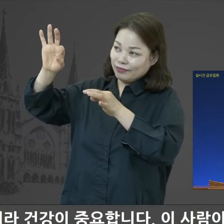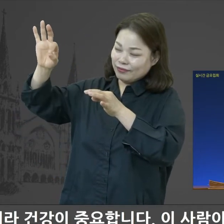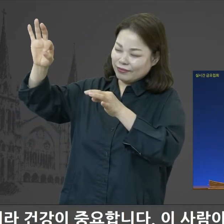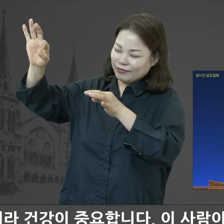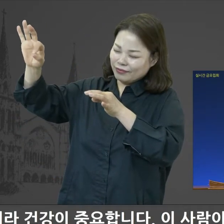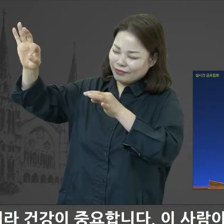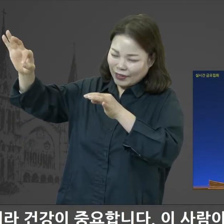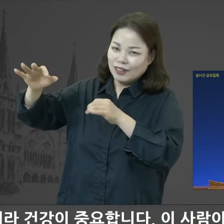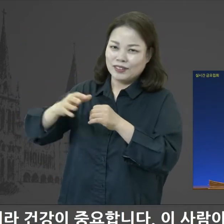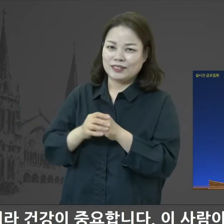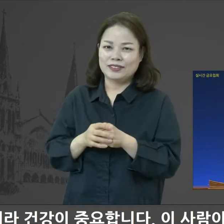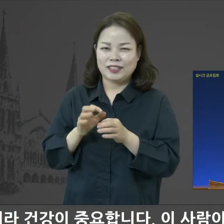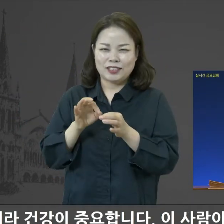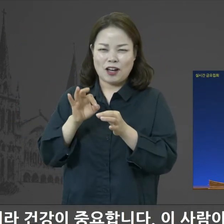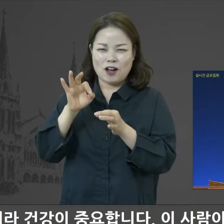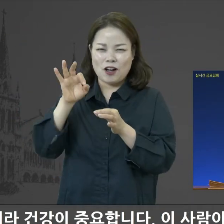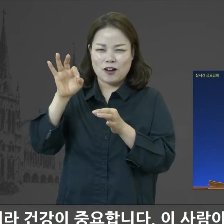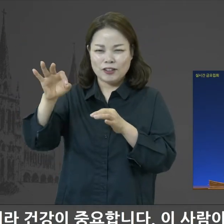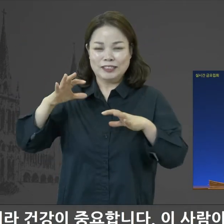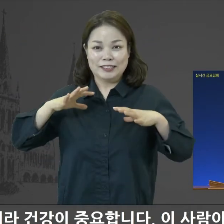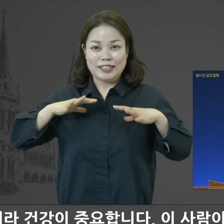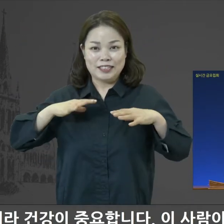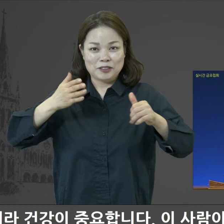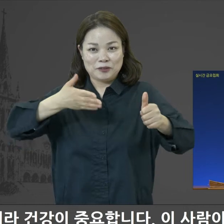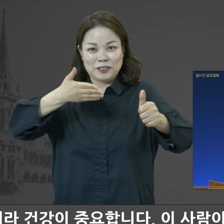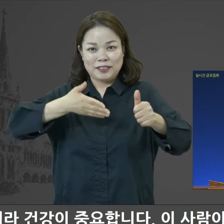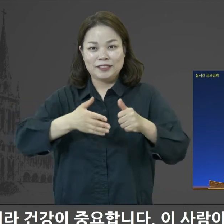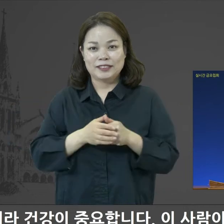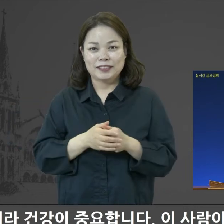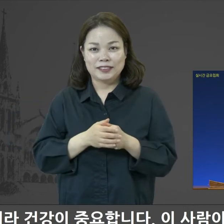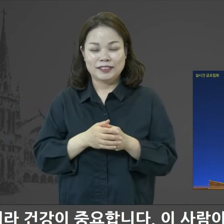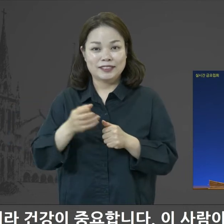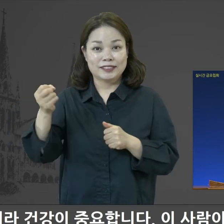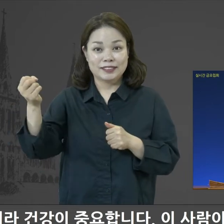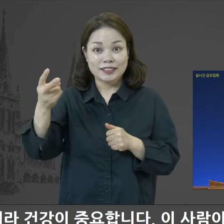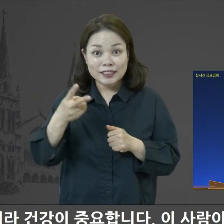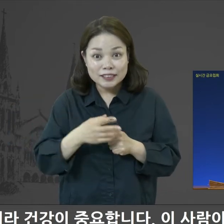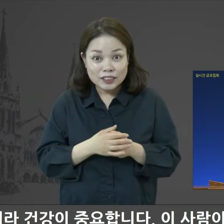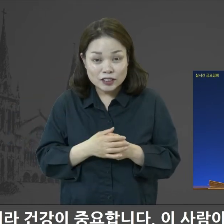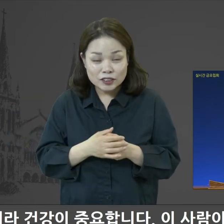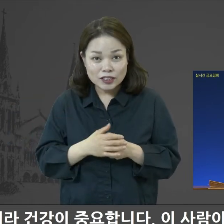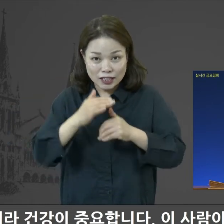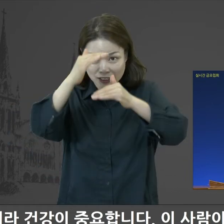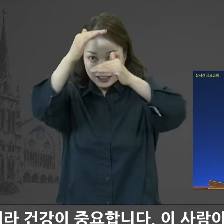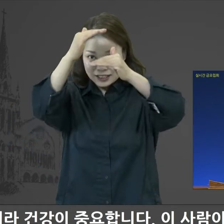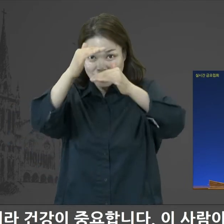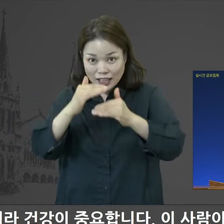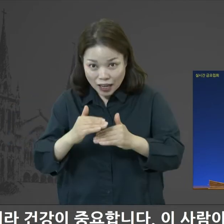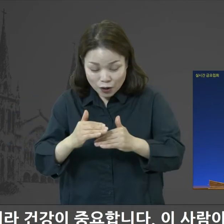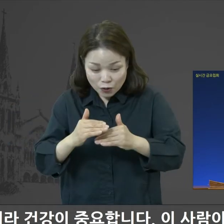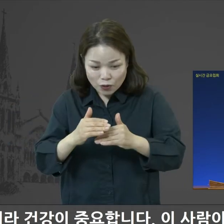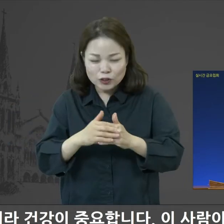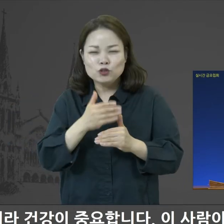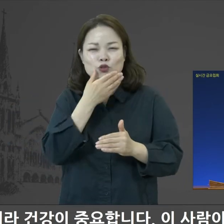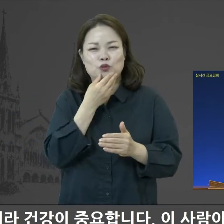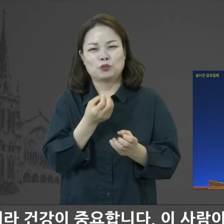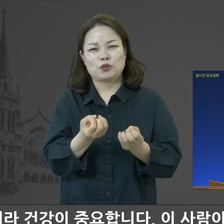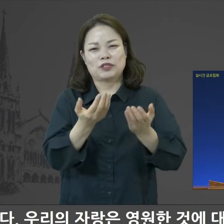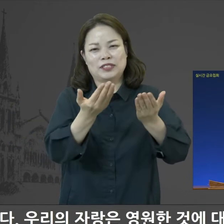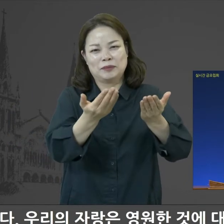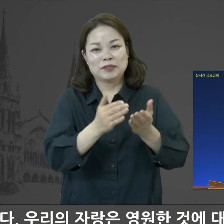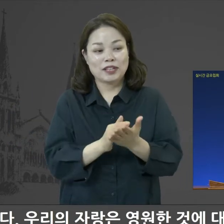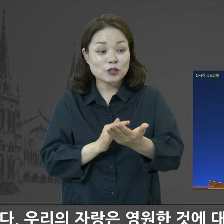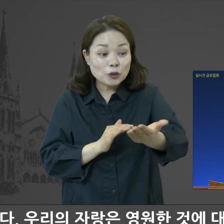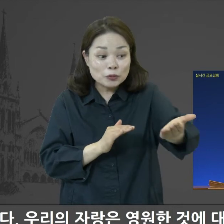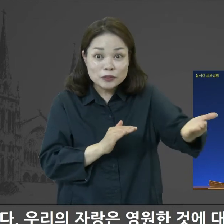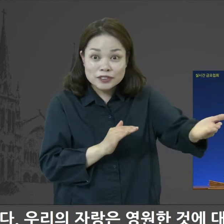되어야죠. 영원한 것에 대하자요. 사랑하는 여러분, 다시 한번 오늘 본문의 말씀을 따라 축복합니다.